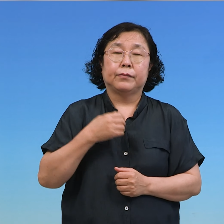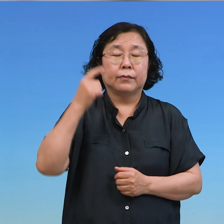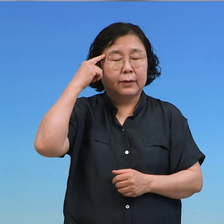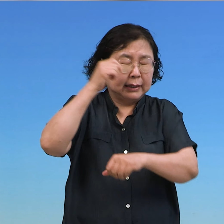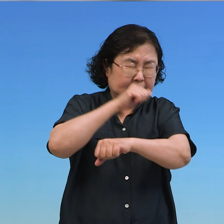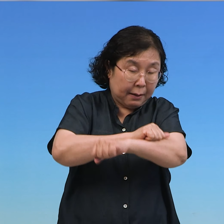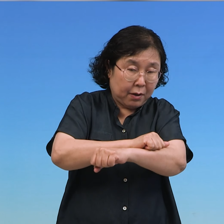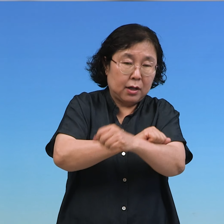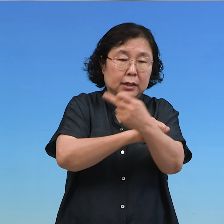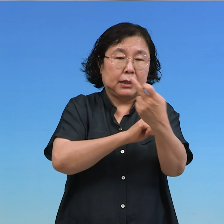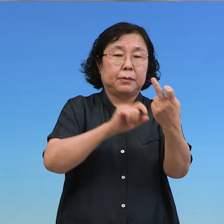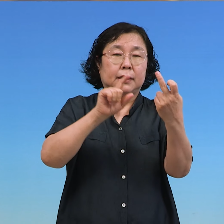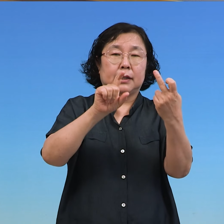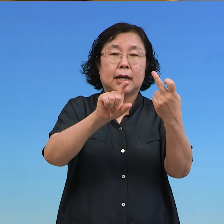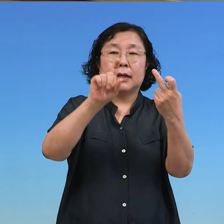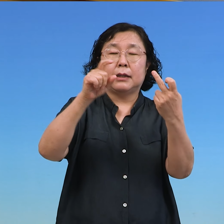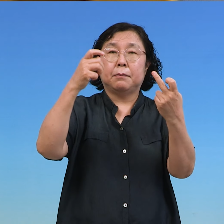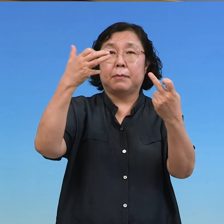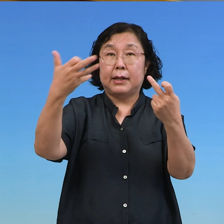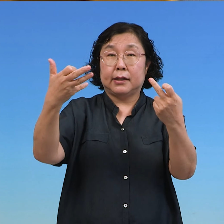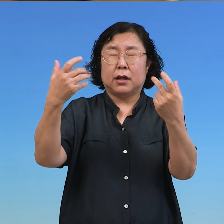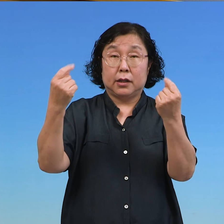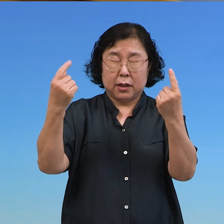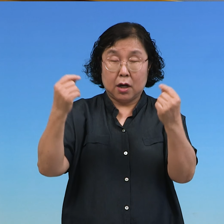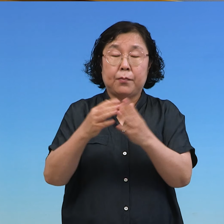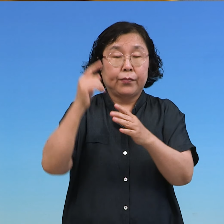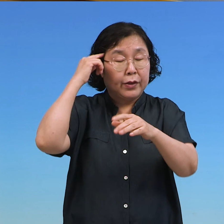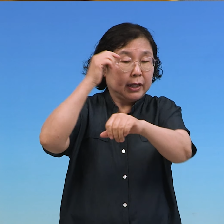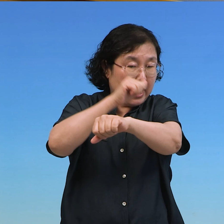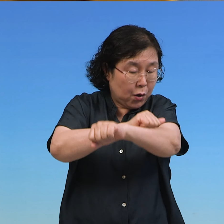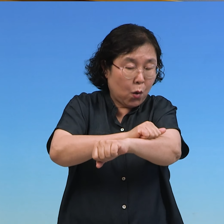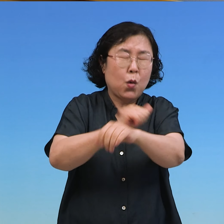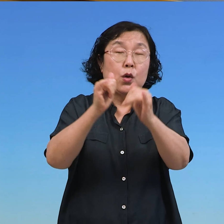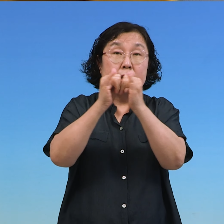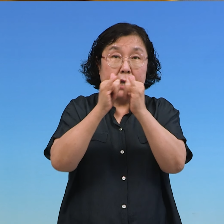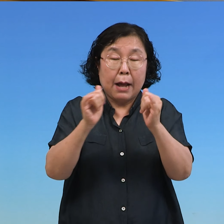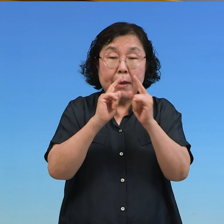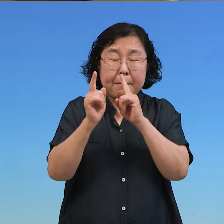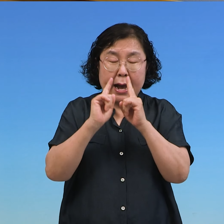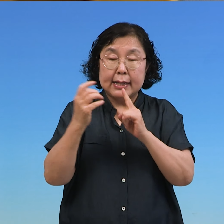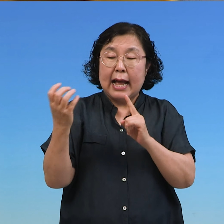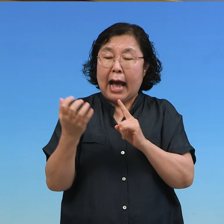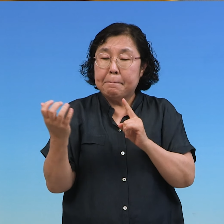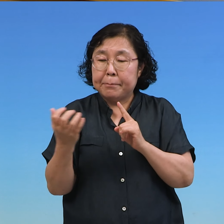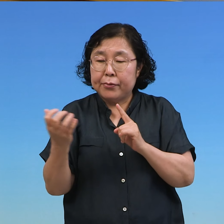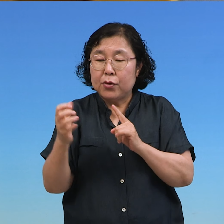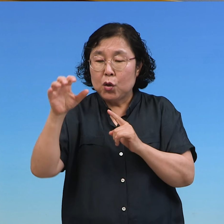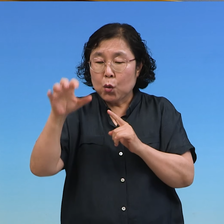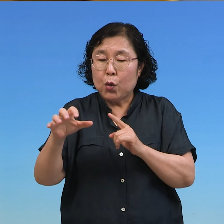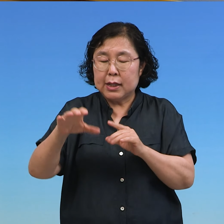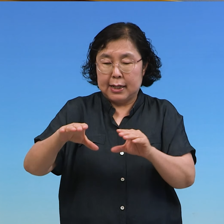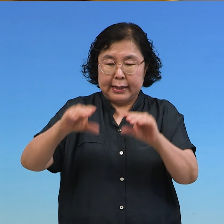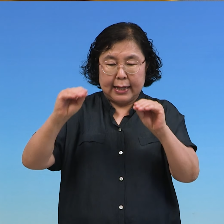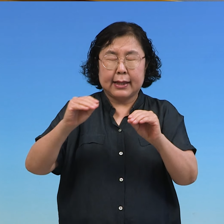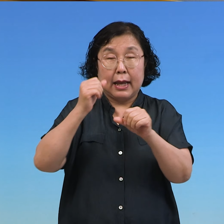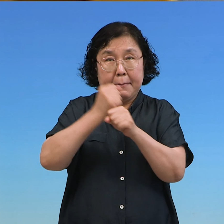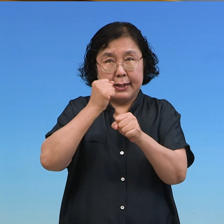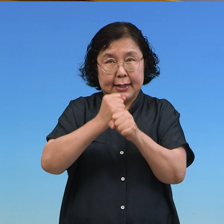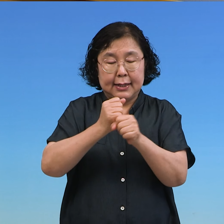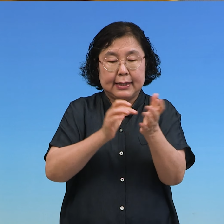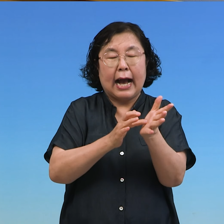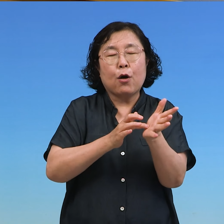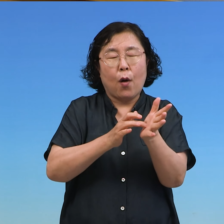장문 12장 18점 말씀 그대로예요 지혜로운 사람의 말은 아픈 곳을 낫게 하는 약이다